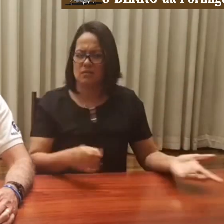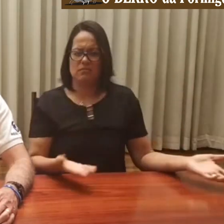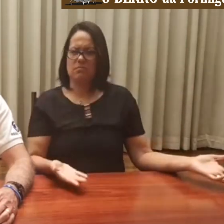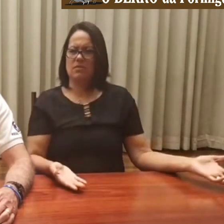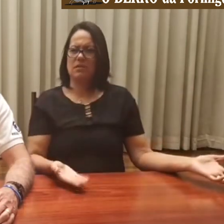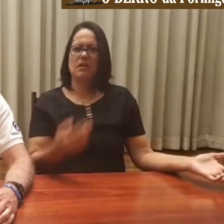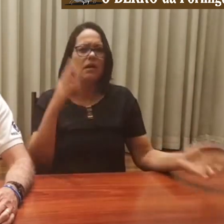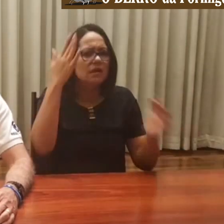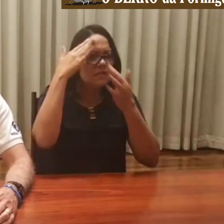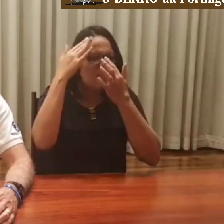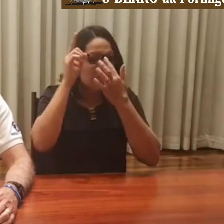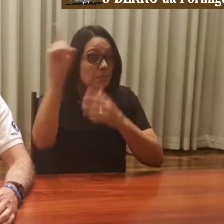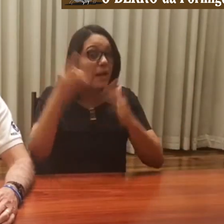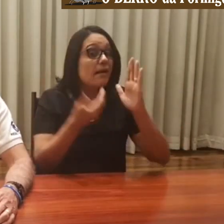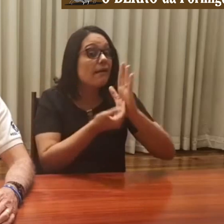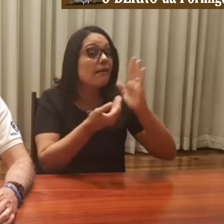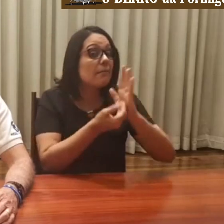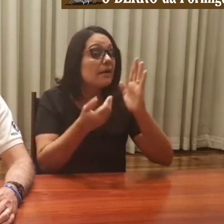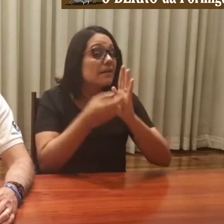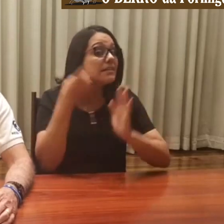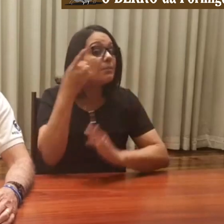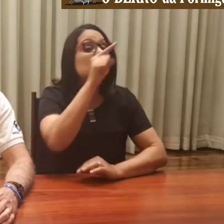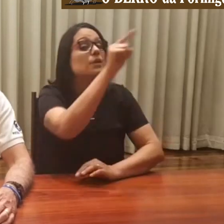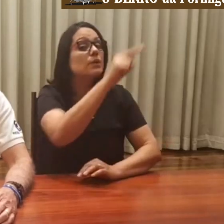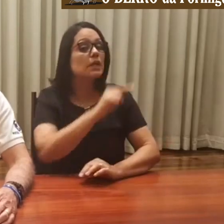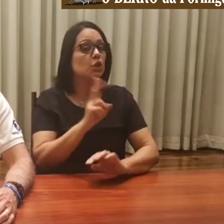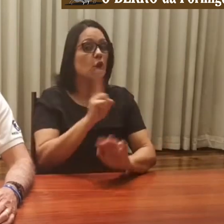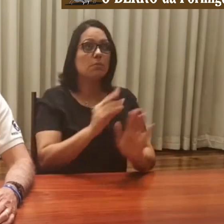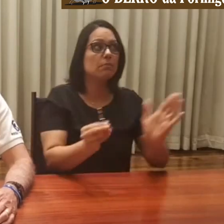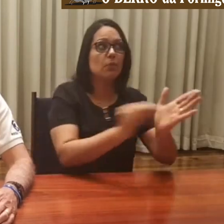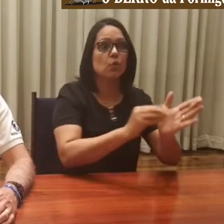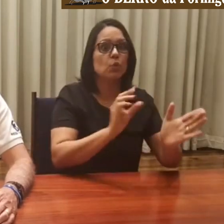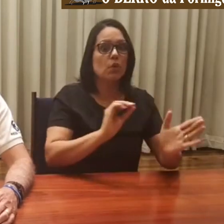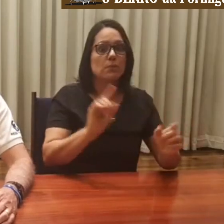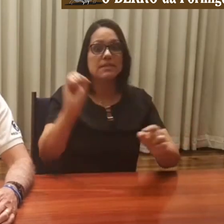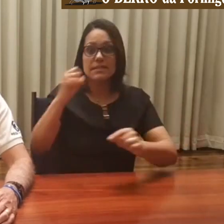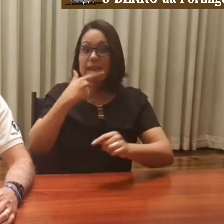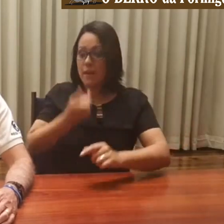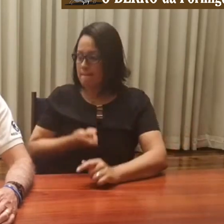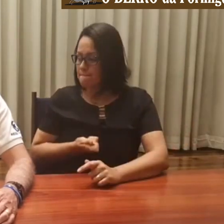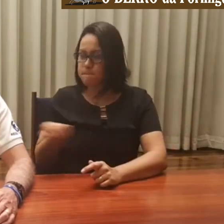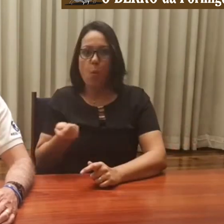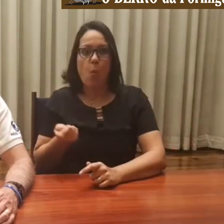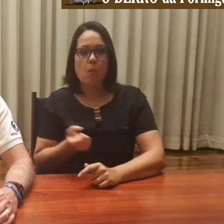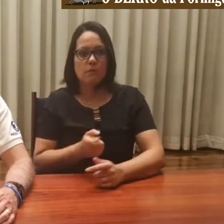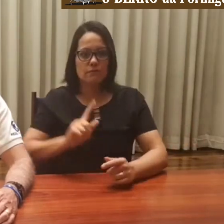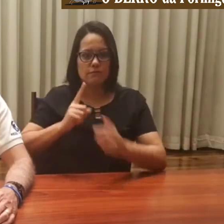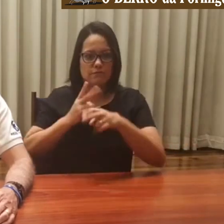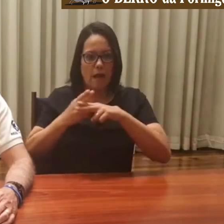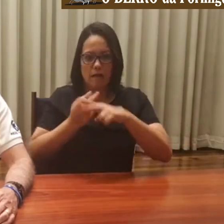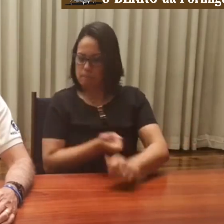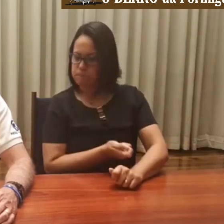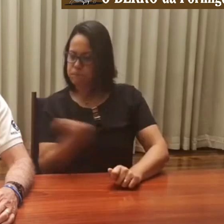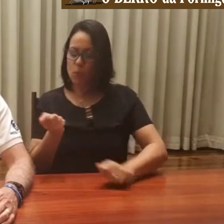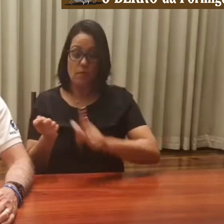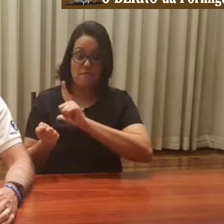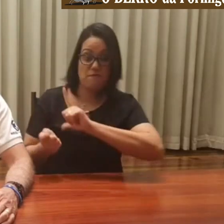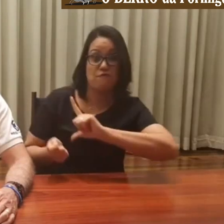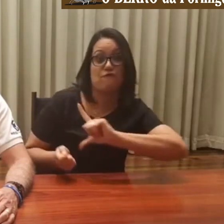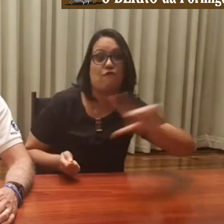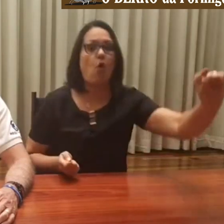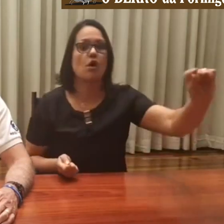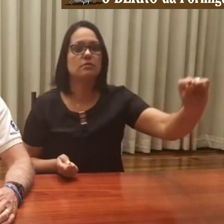aquele nome que apareceu dentro da Câmara dos Deputados, a mesma coisa. Se ele consegue fugir do atentado lá em Juiz de Fora, né? E se